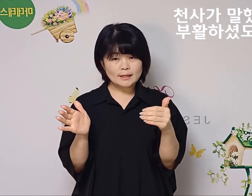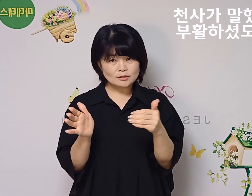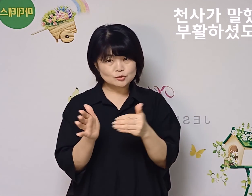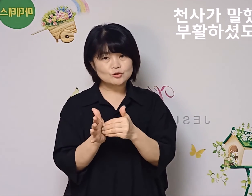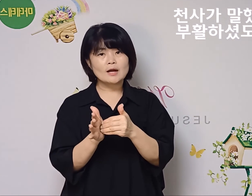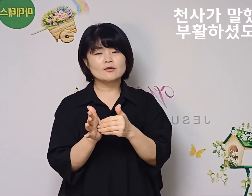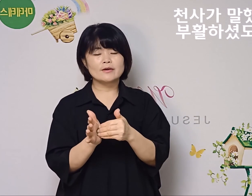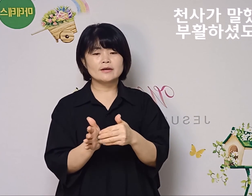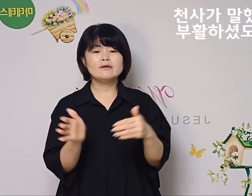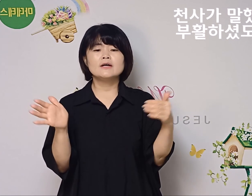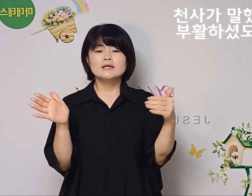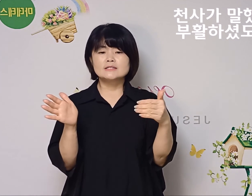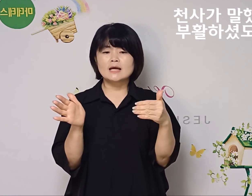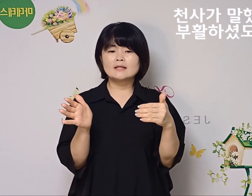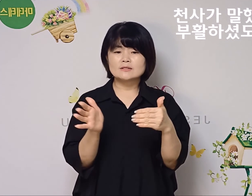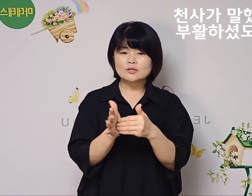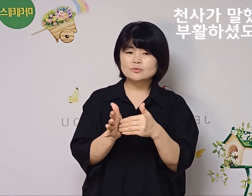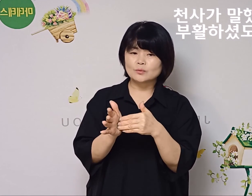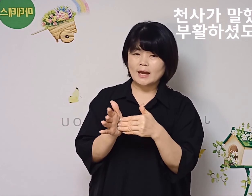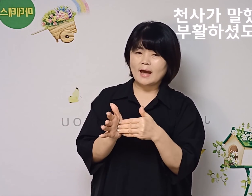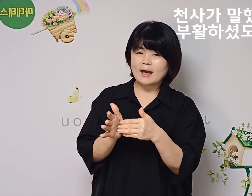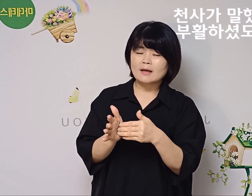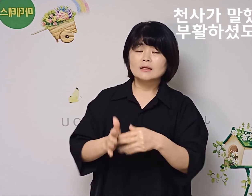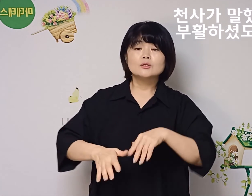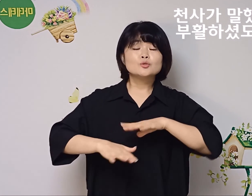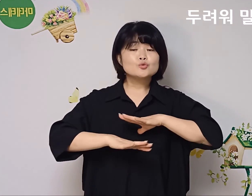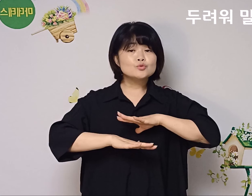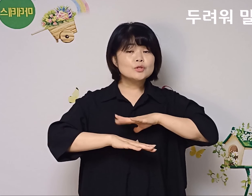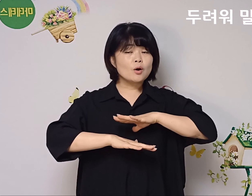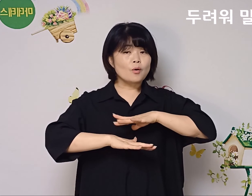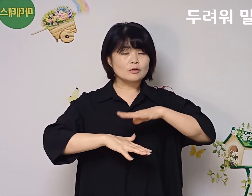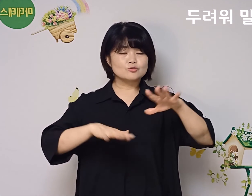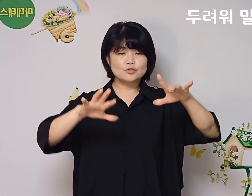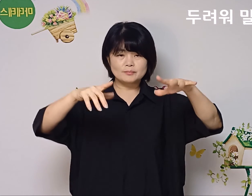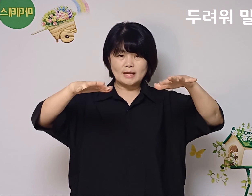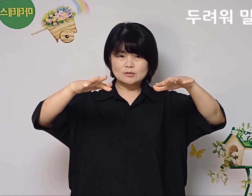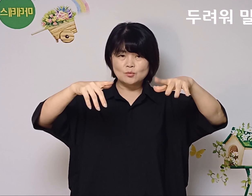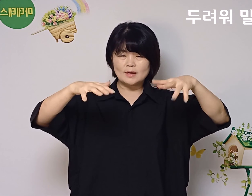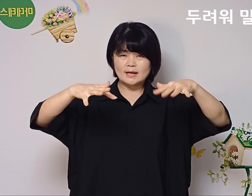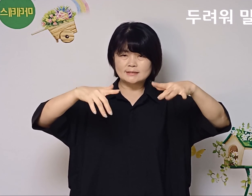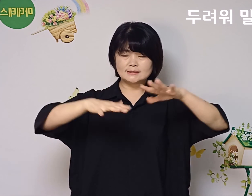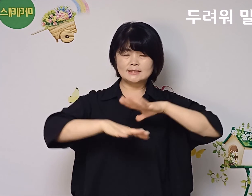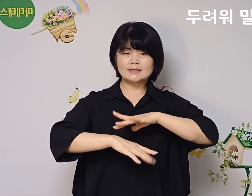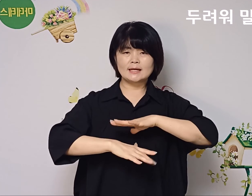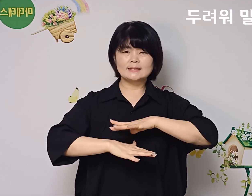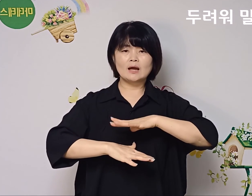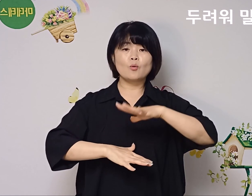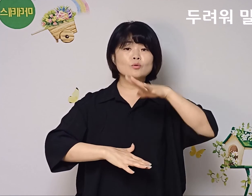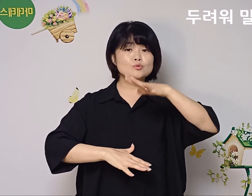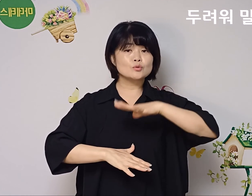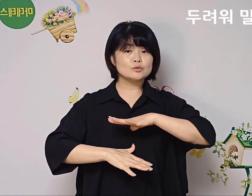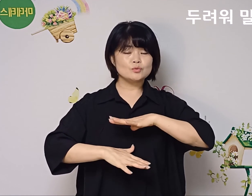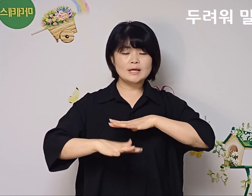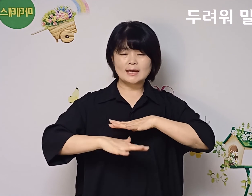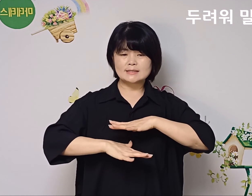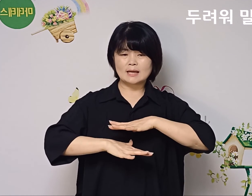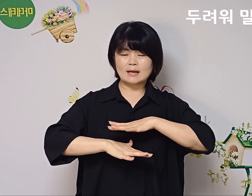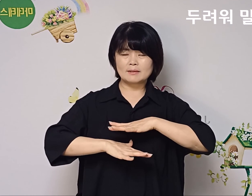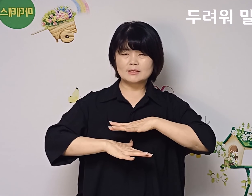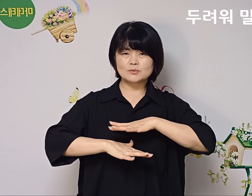이것도 과거예요. 살아나셨도다. 두렵다. 손가락을 까닥까닥 오른손이 위